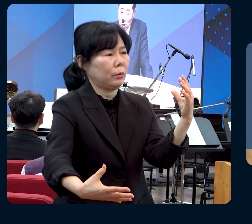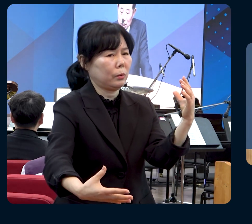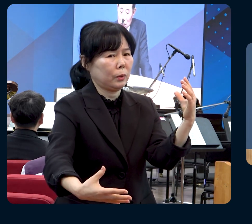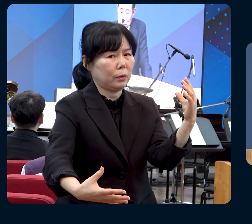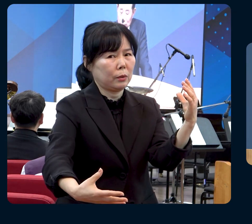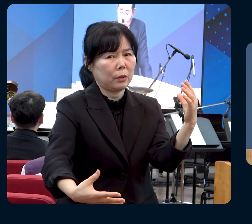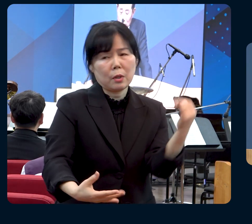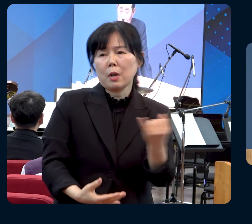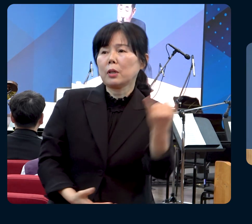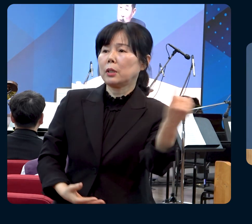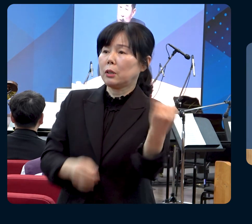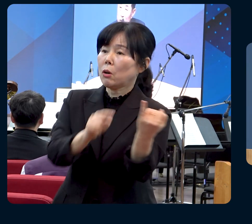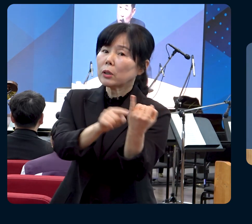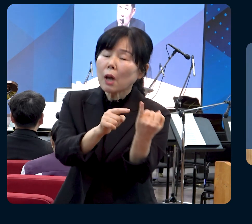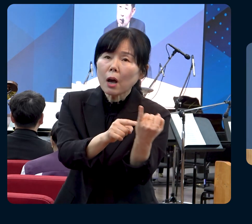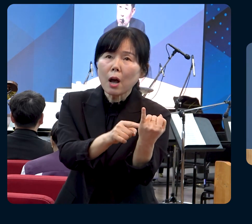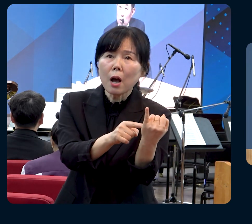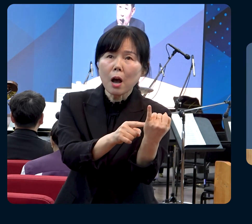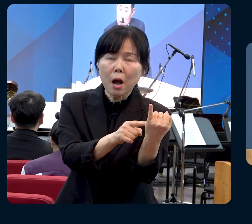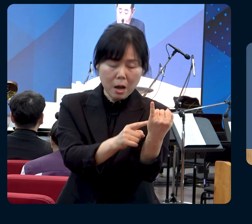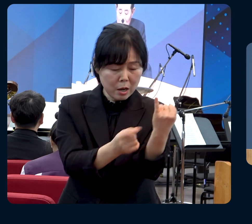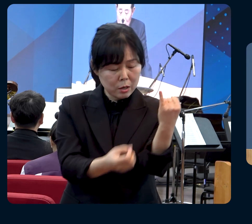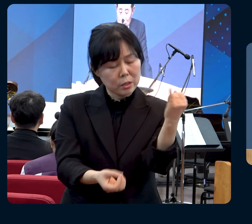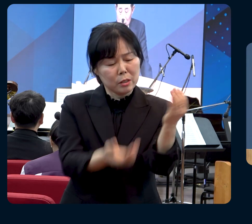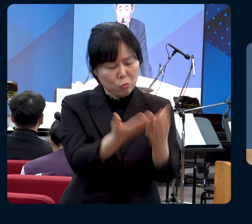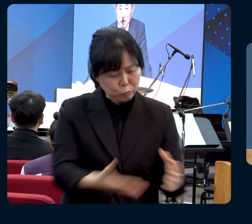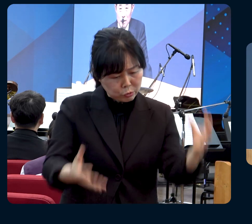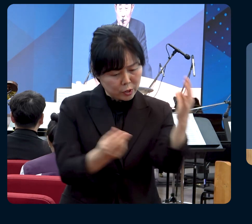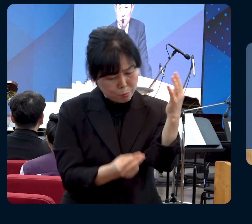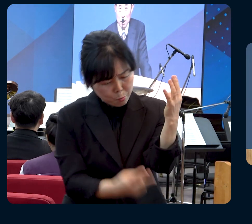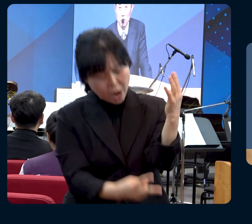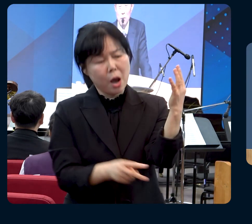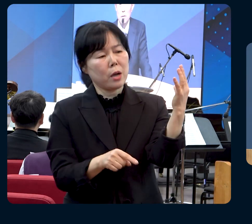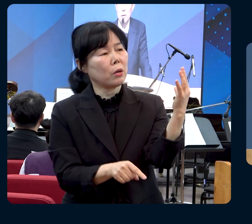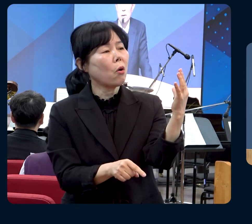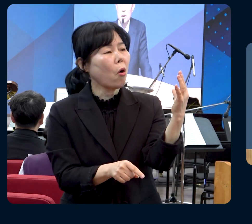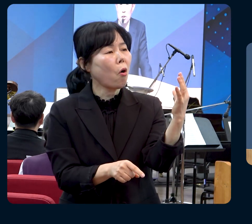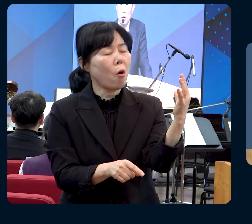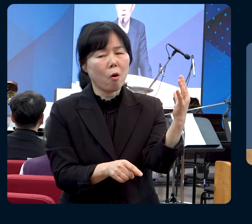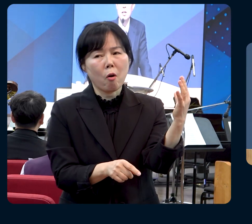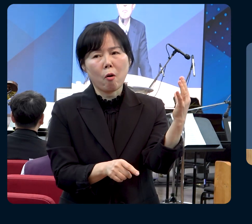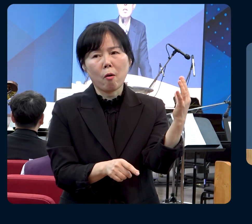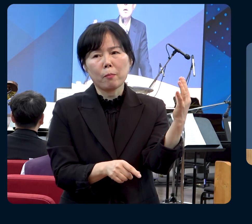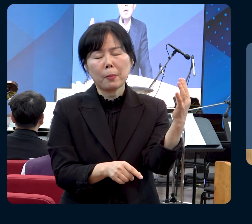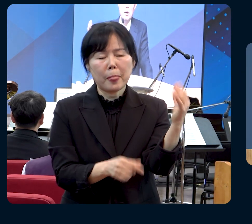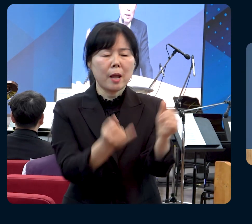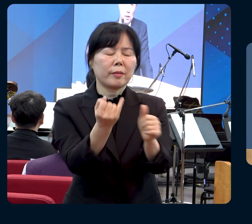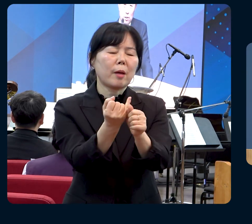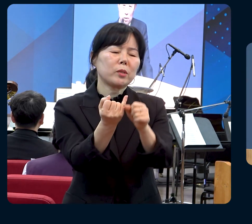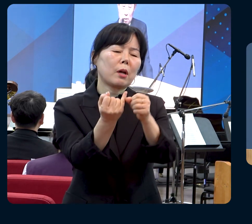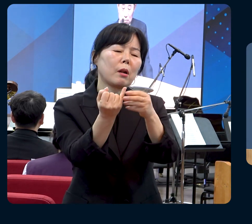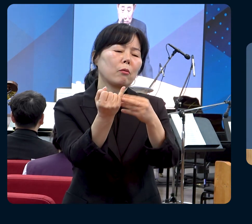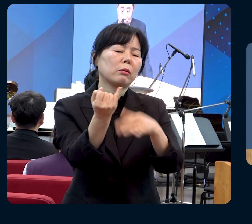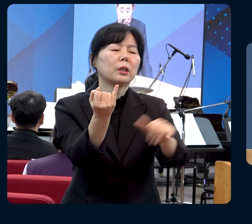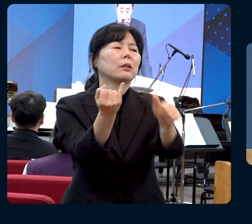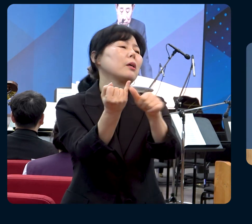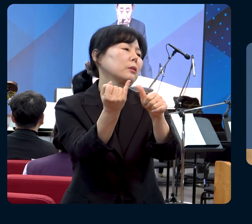이 여인이 팠던 터진 웅덩이는 바로 여러 남자와의